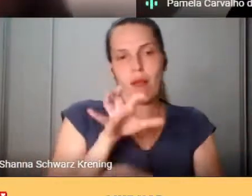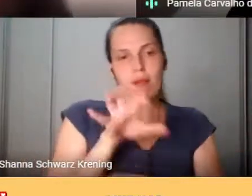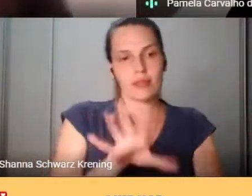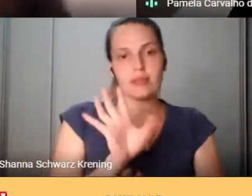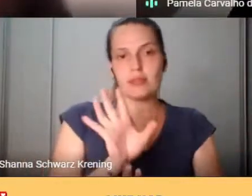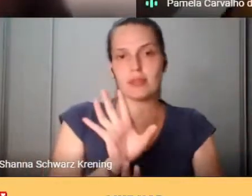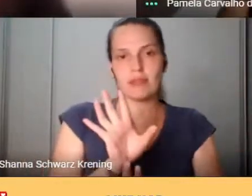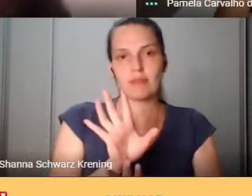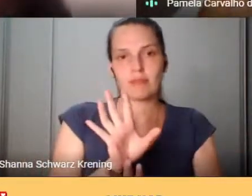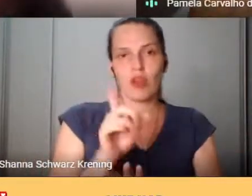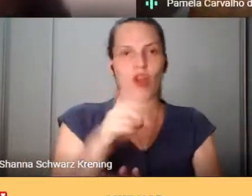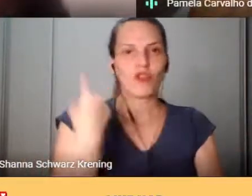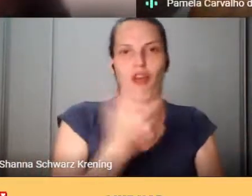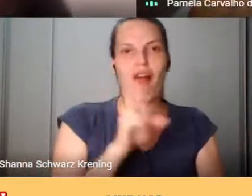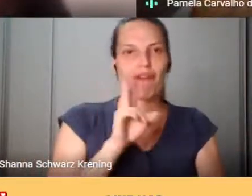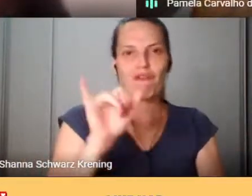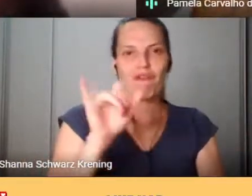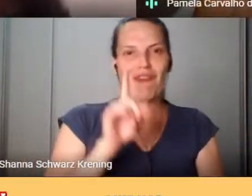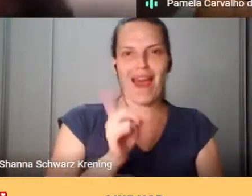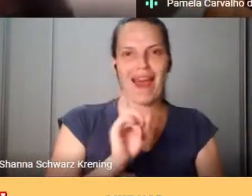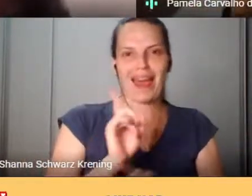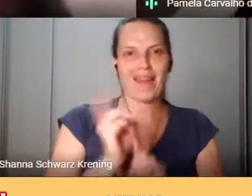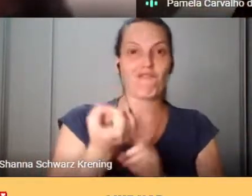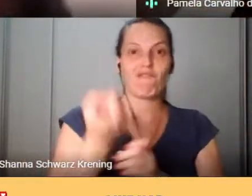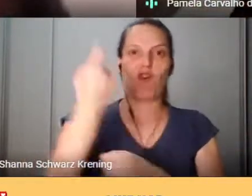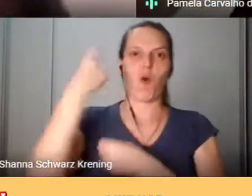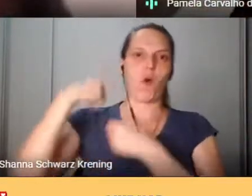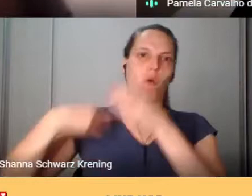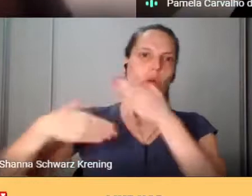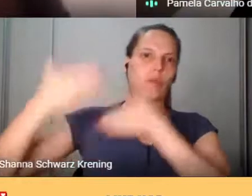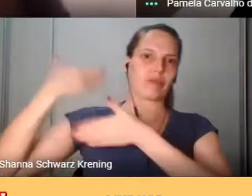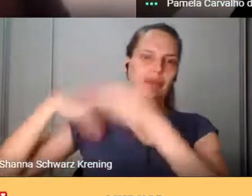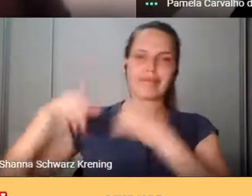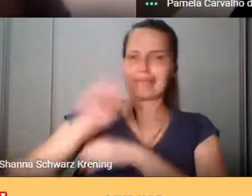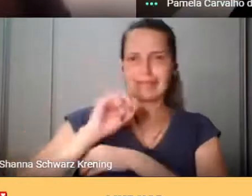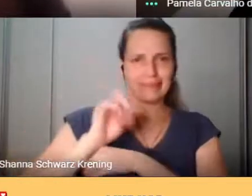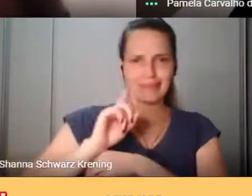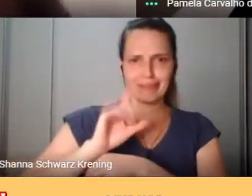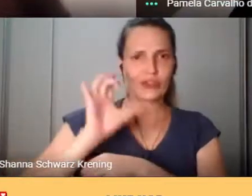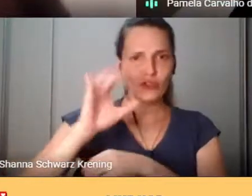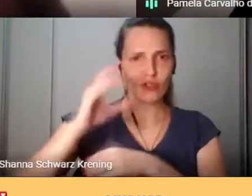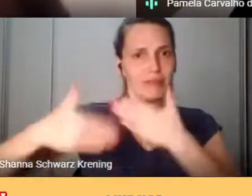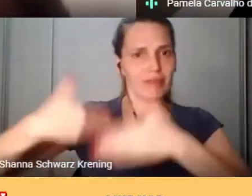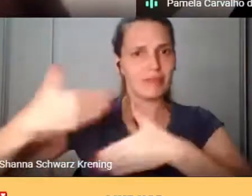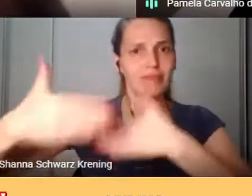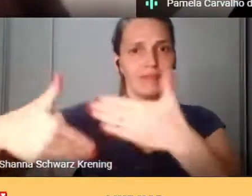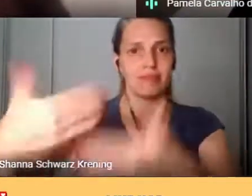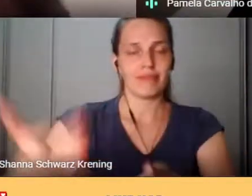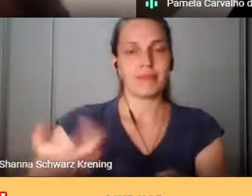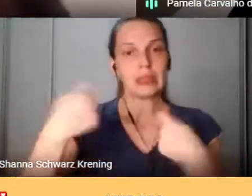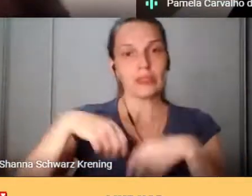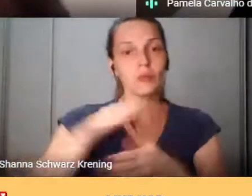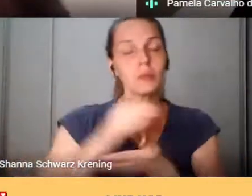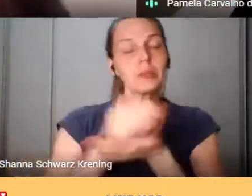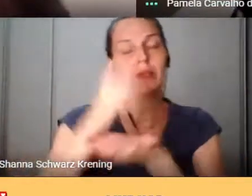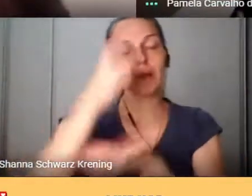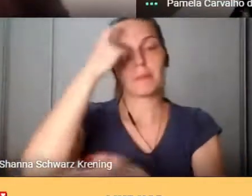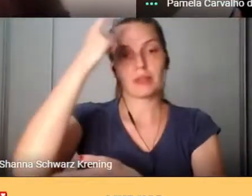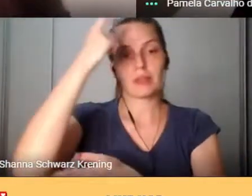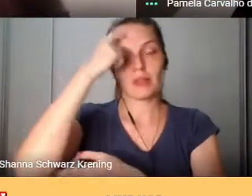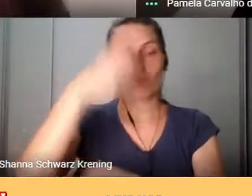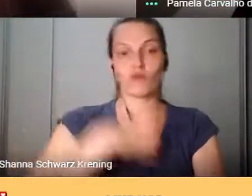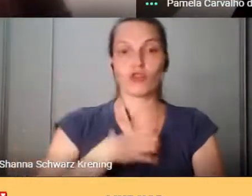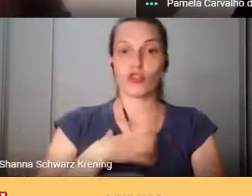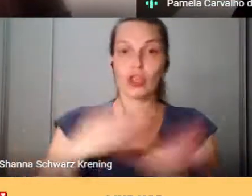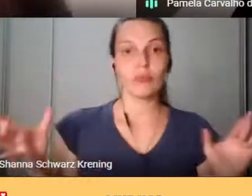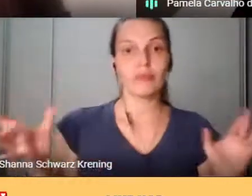para trás, né? Então tem que começar a pensar sobre essas questões, né? E de uma maneira integrada. E quando a gente Exato.